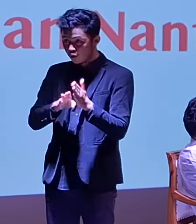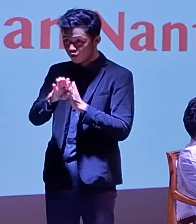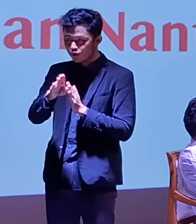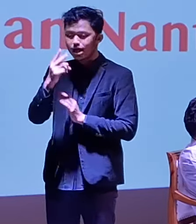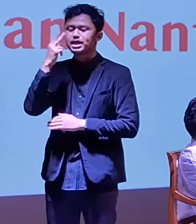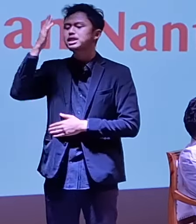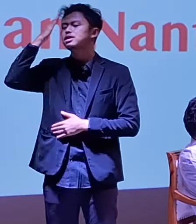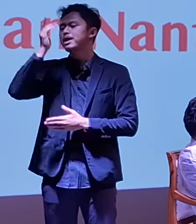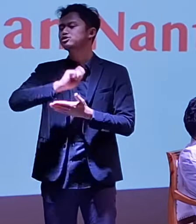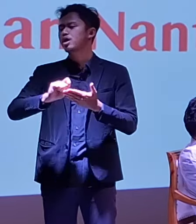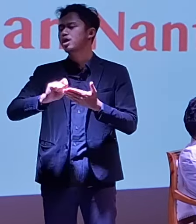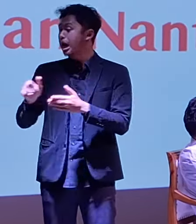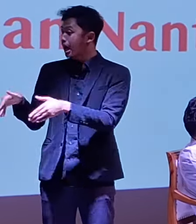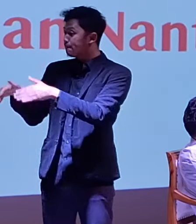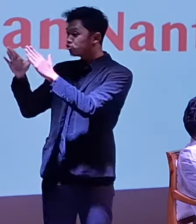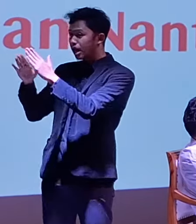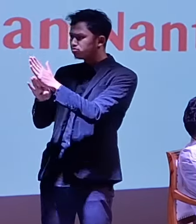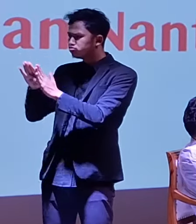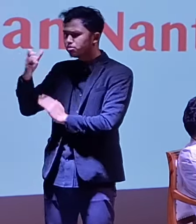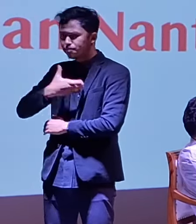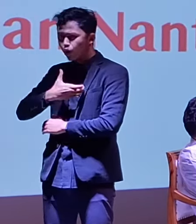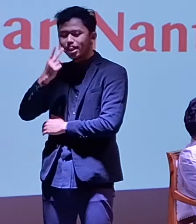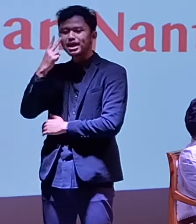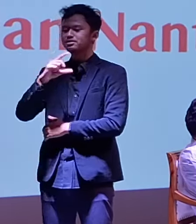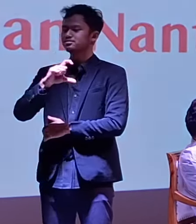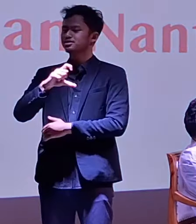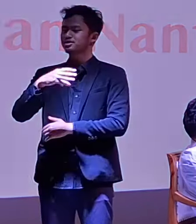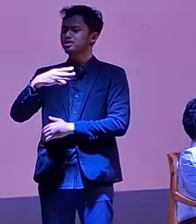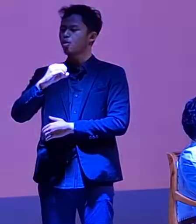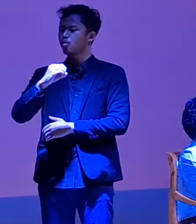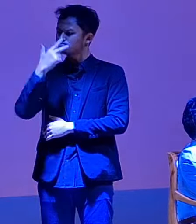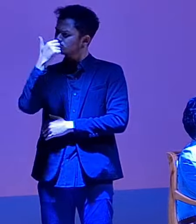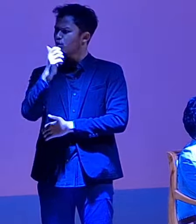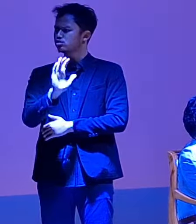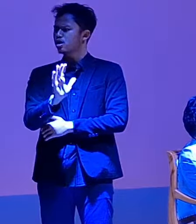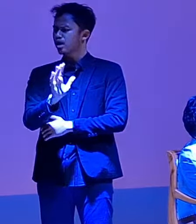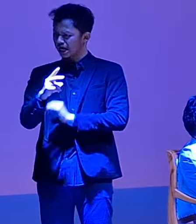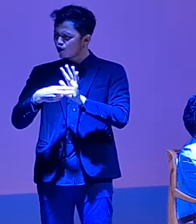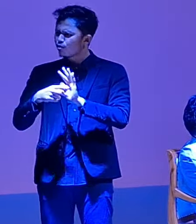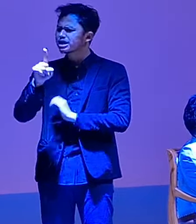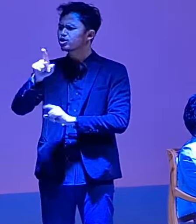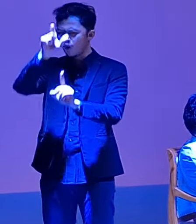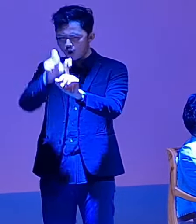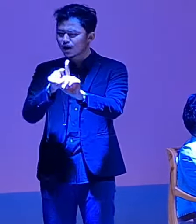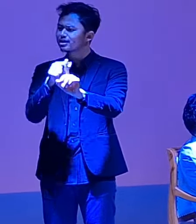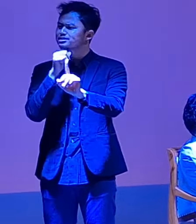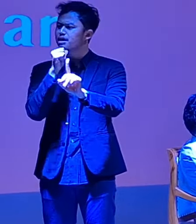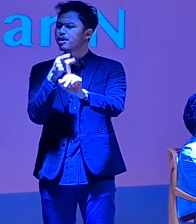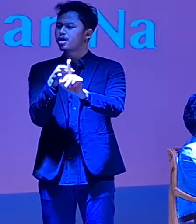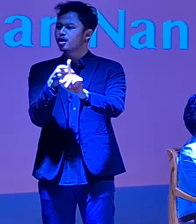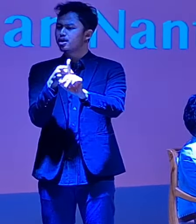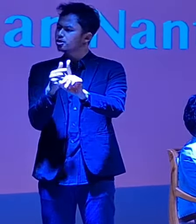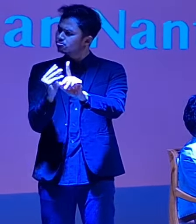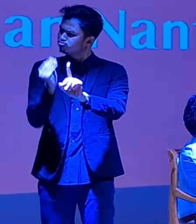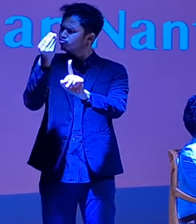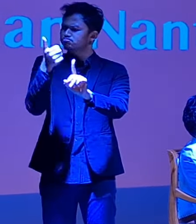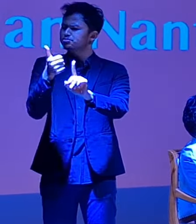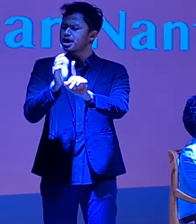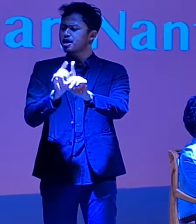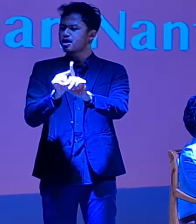baik. Anda ingin perusahaan maju, CEO-nya harus punya leadership yang baik. Itu nomor satu. Tidak bisa kita memberikan sekedar job